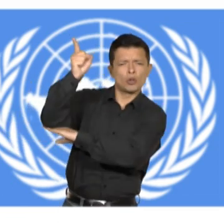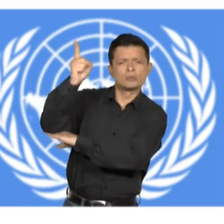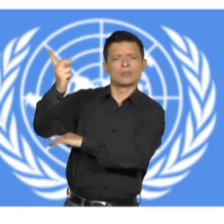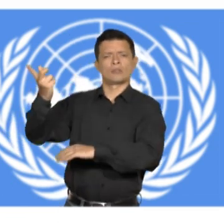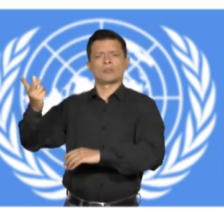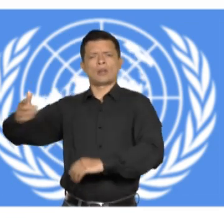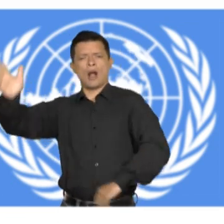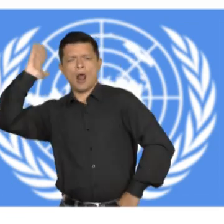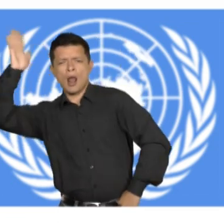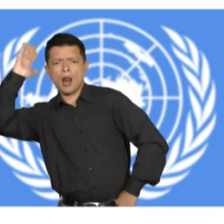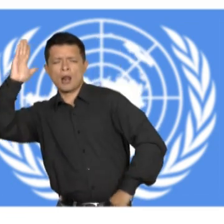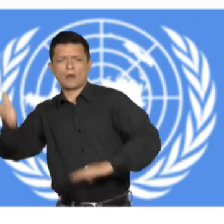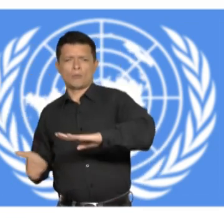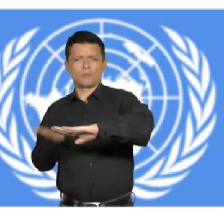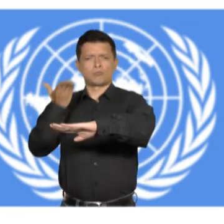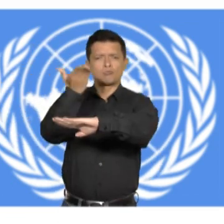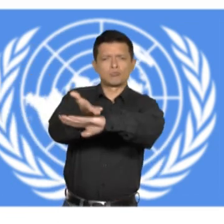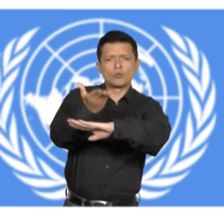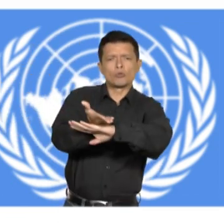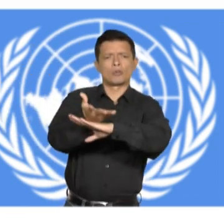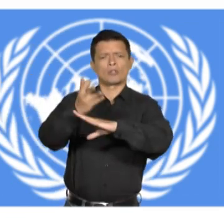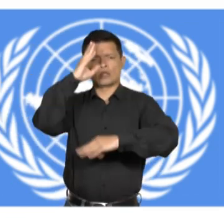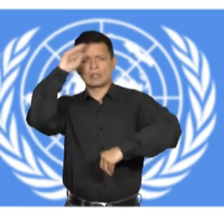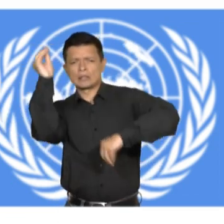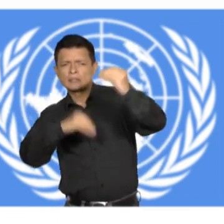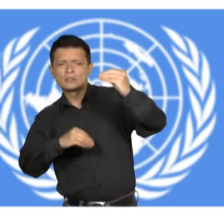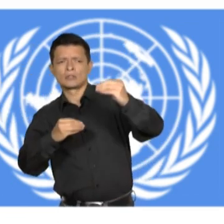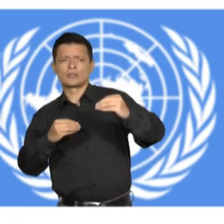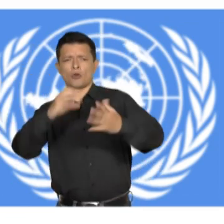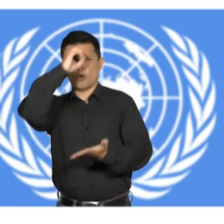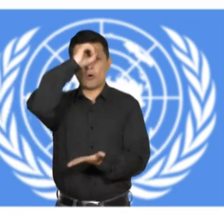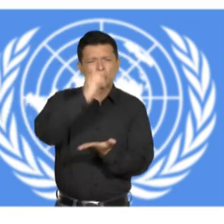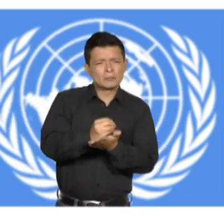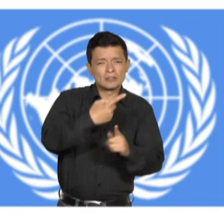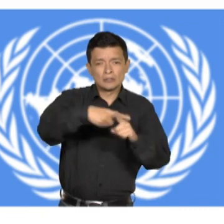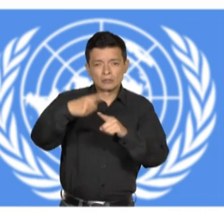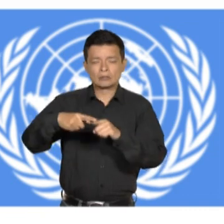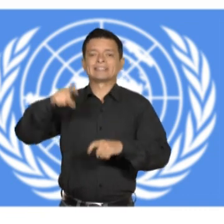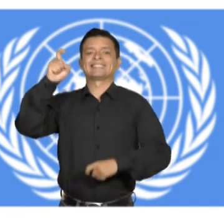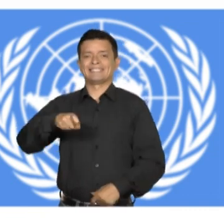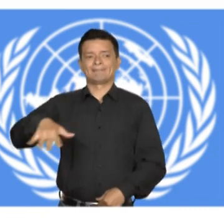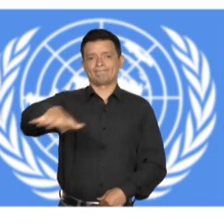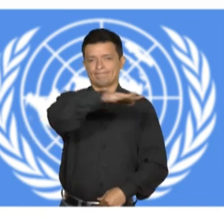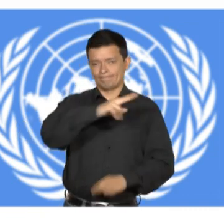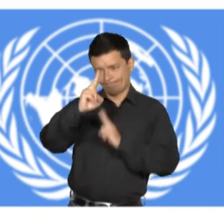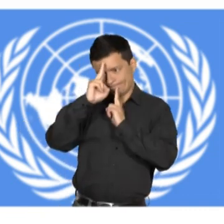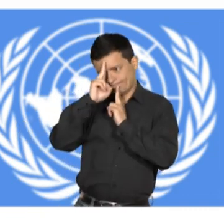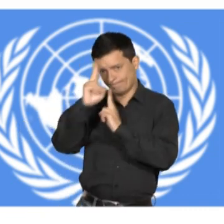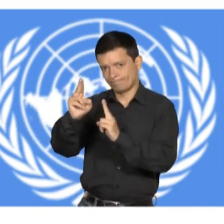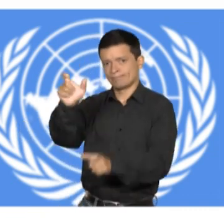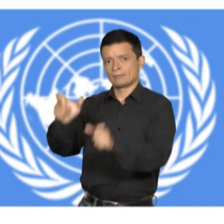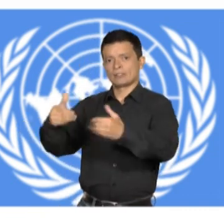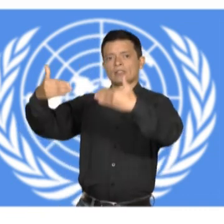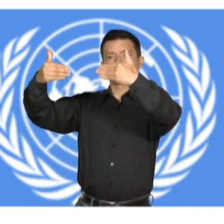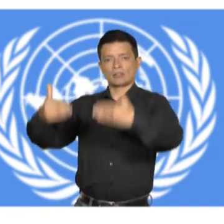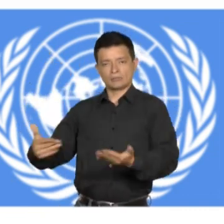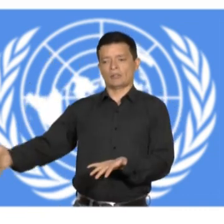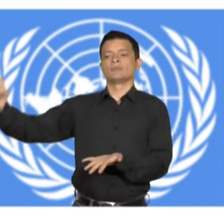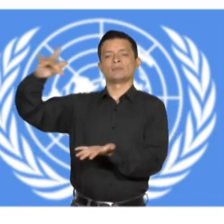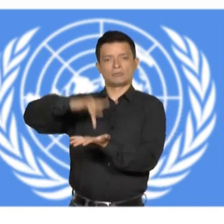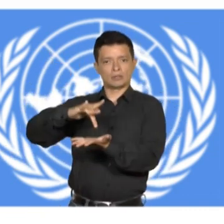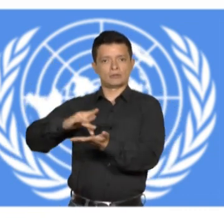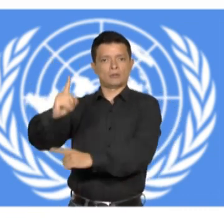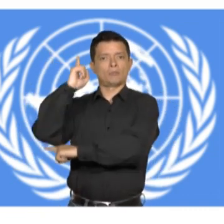adopción de decisiones sobre políticas y programas, incluidos los que les afectan directamente.